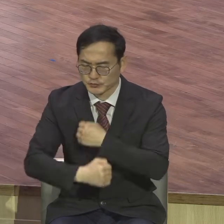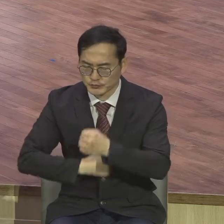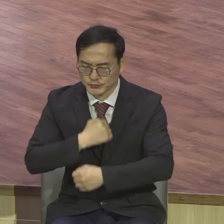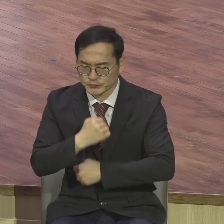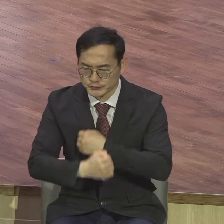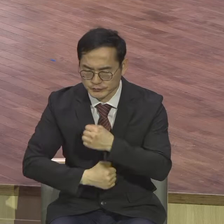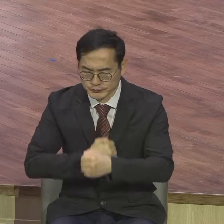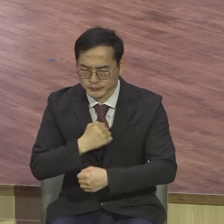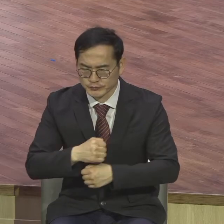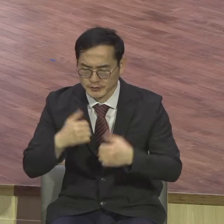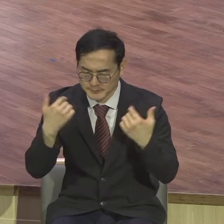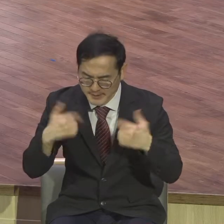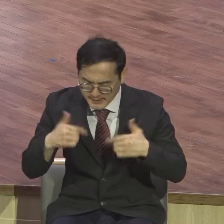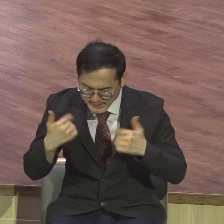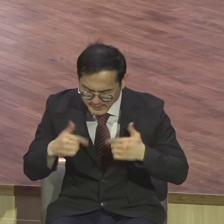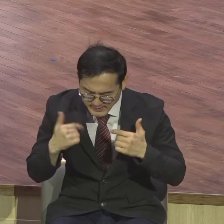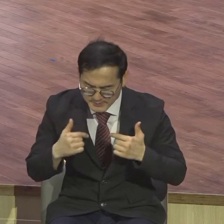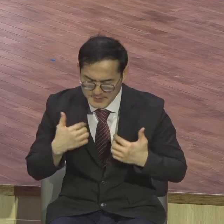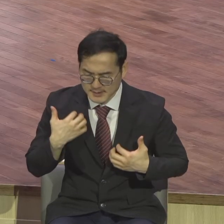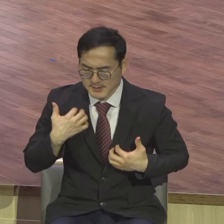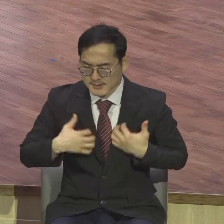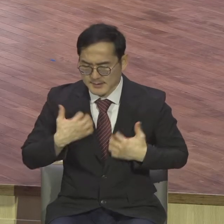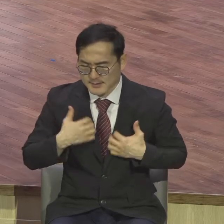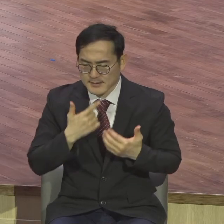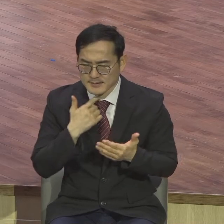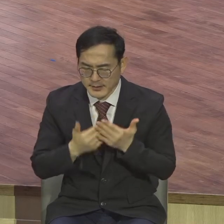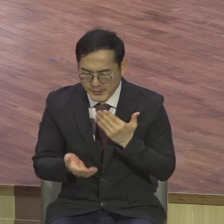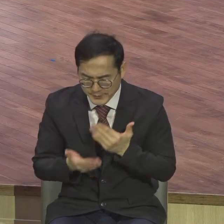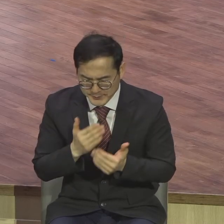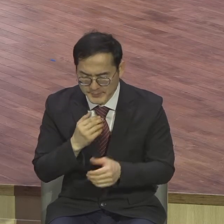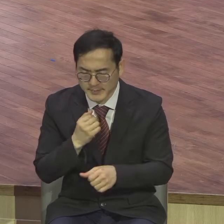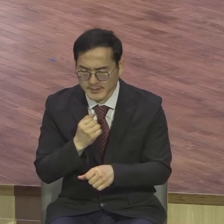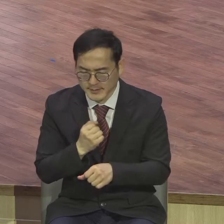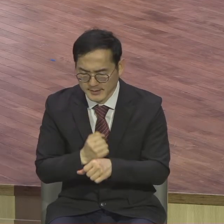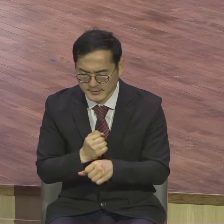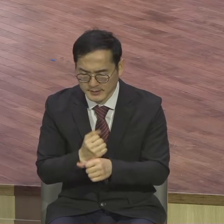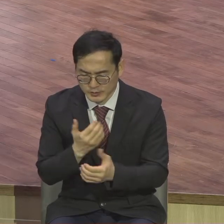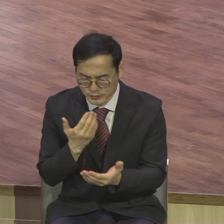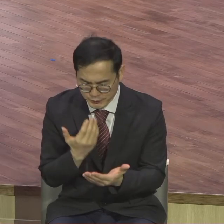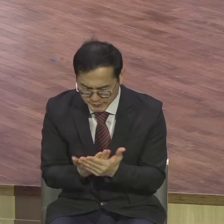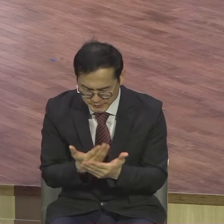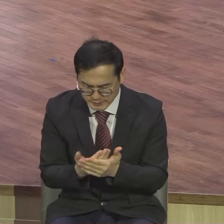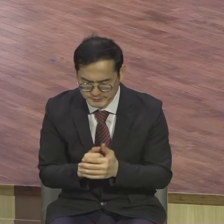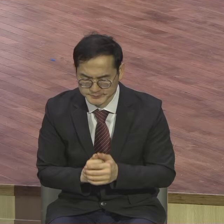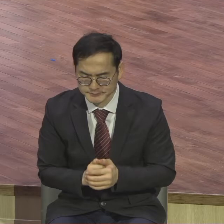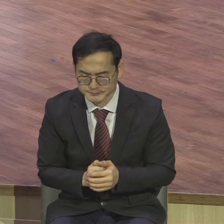성도들에게 매일매일 어떤 문제와 사건을 다 뛰어넘어서도 누리게